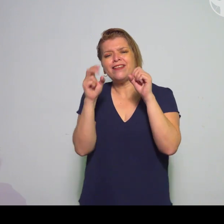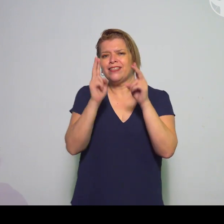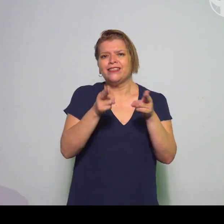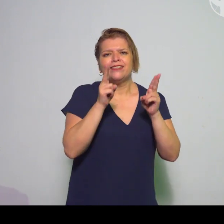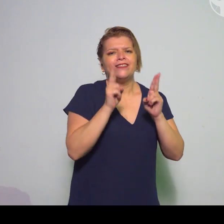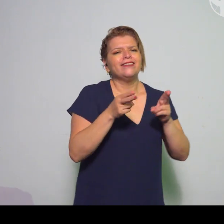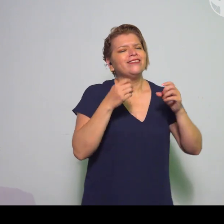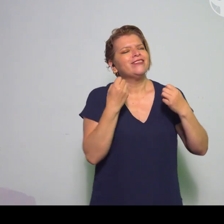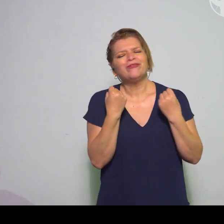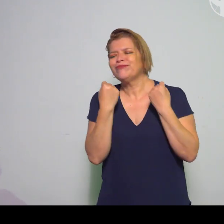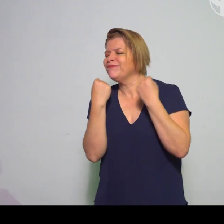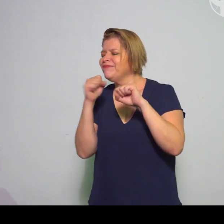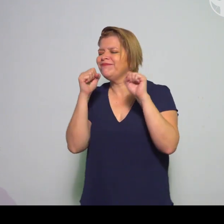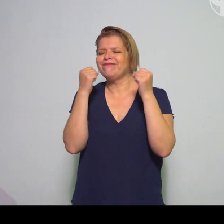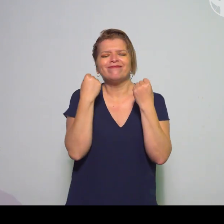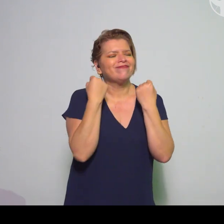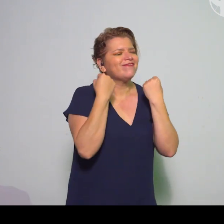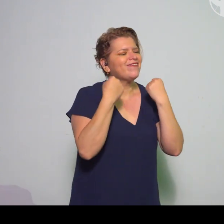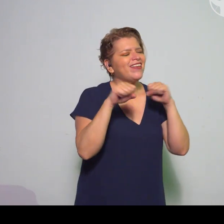Siempre estás